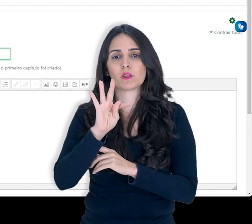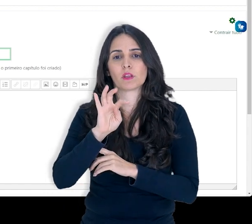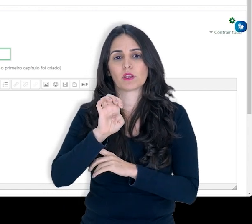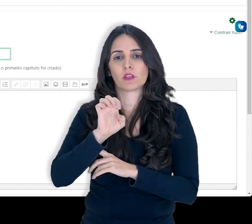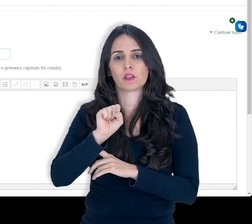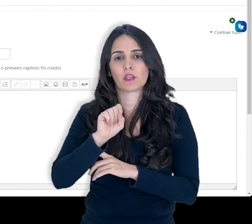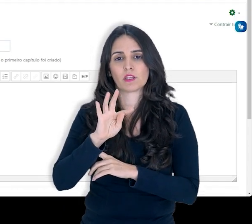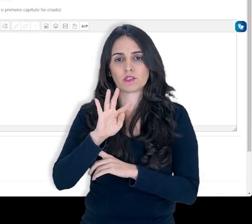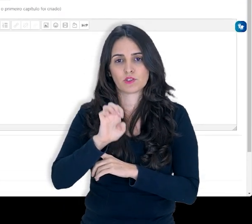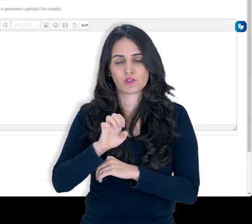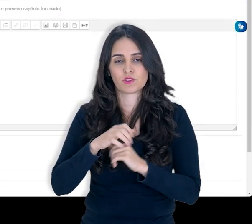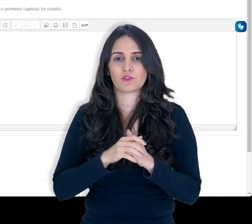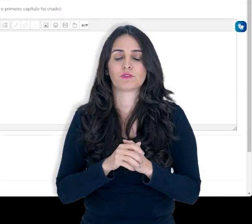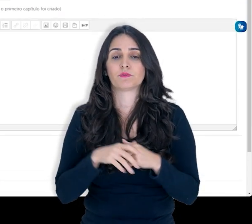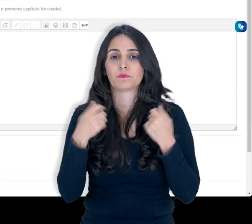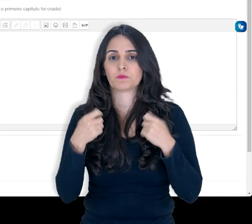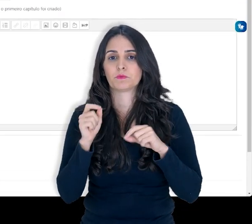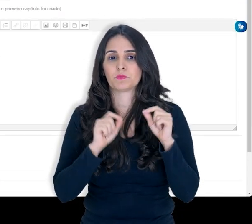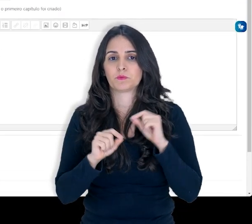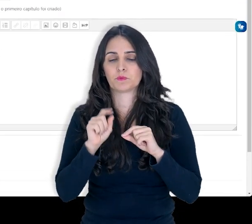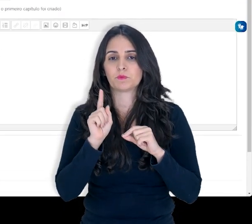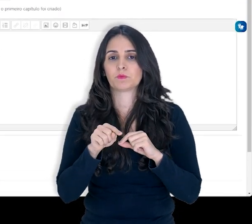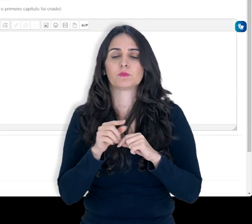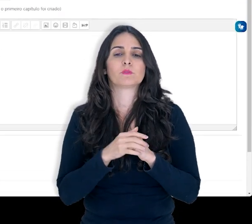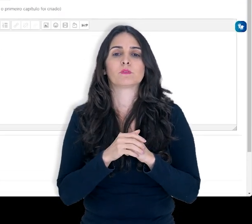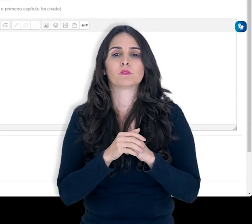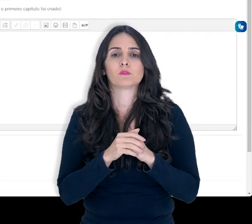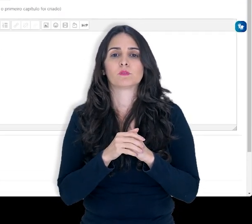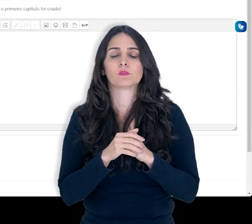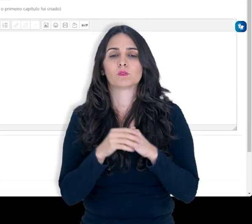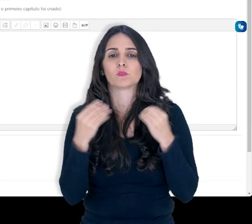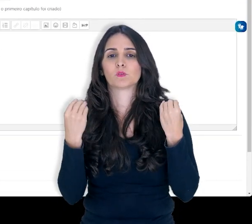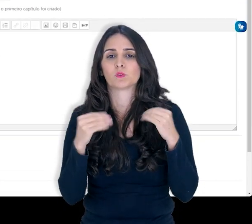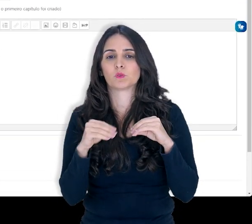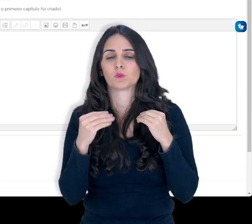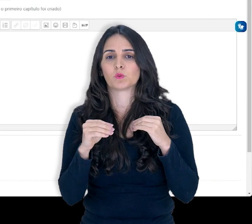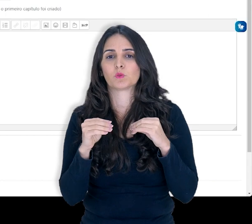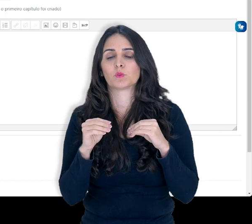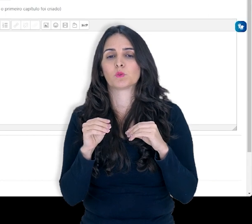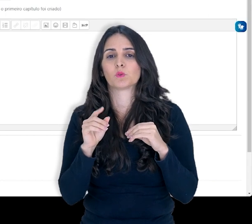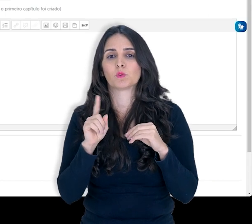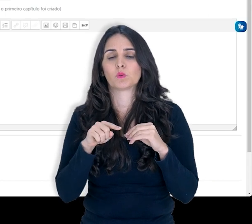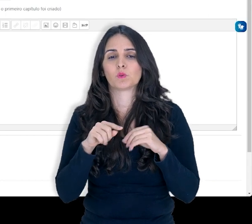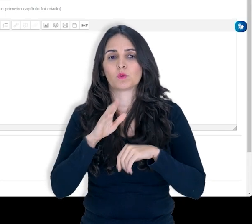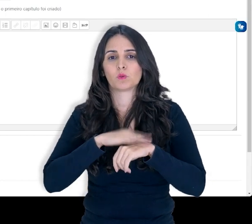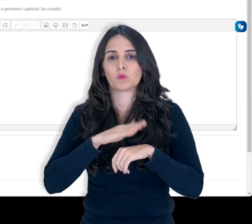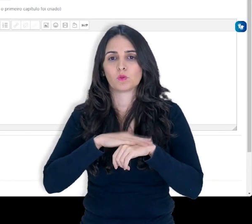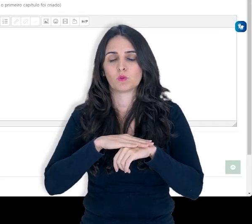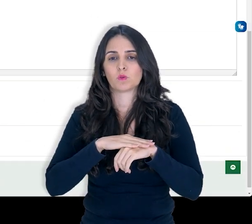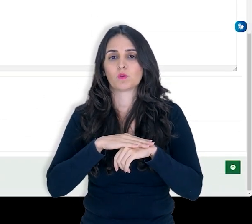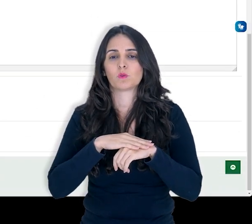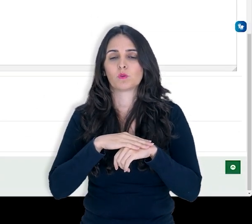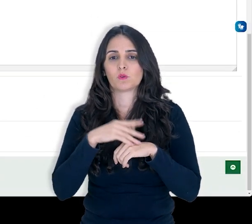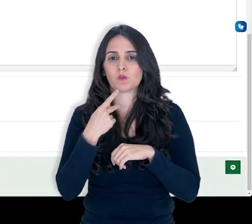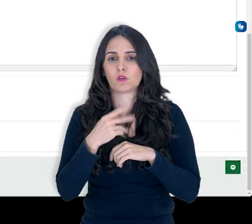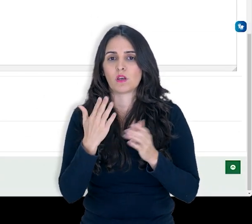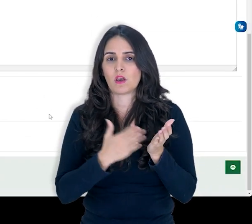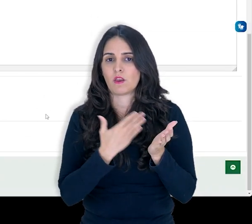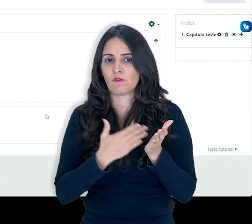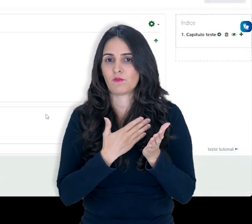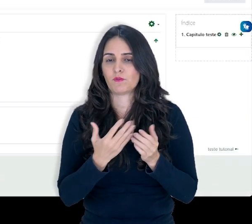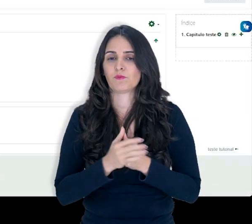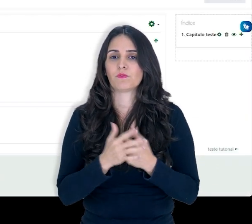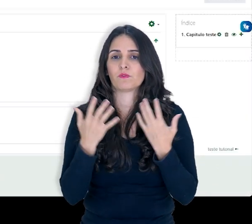e aí necessariamente nós precisamos aqui colocar o conteúdo deste livro